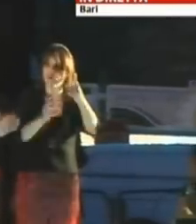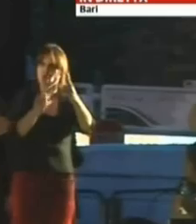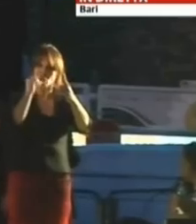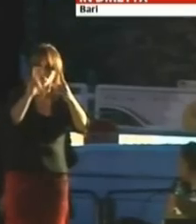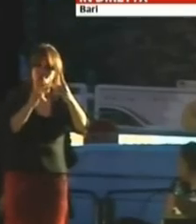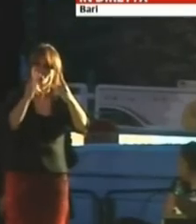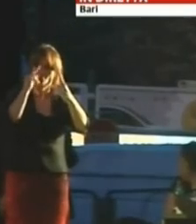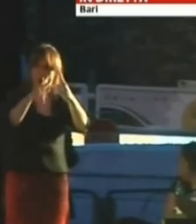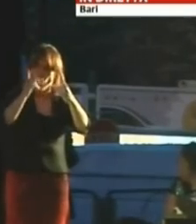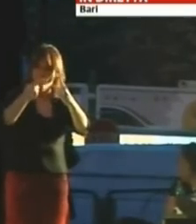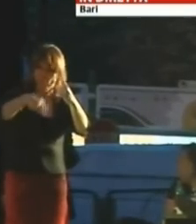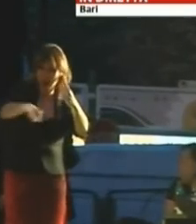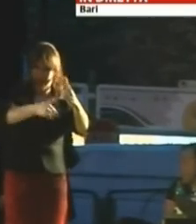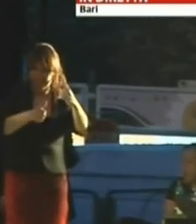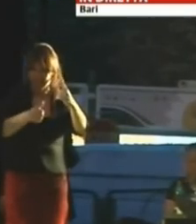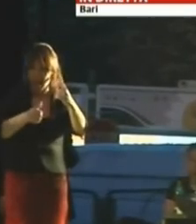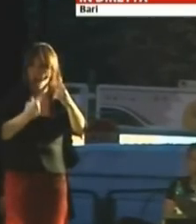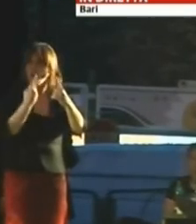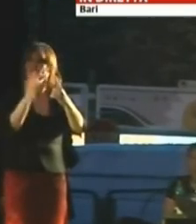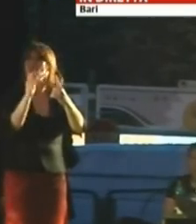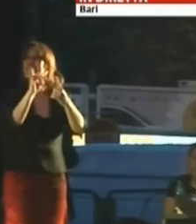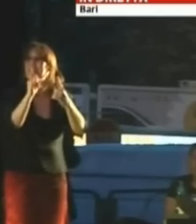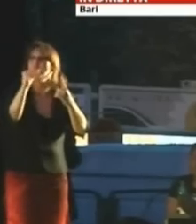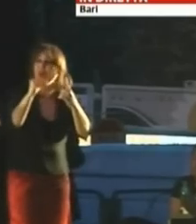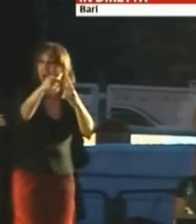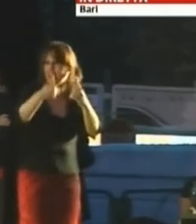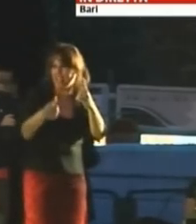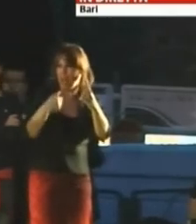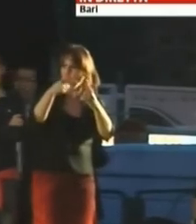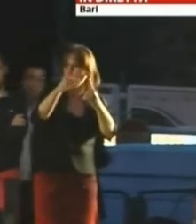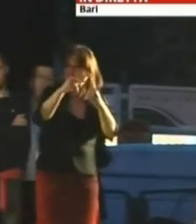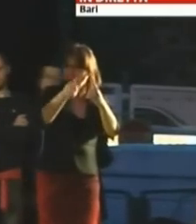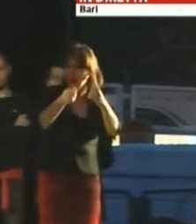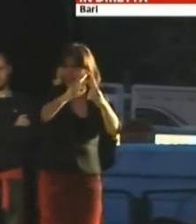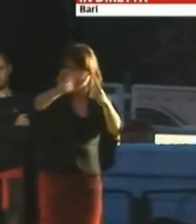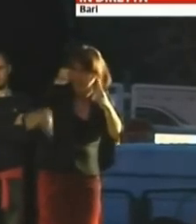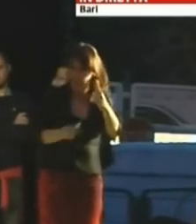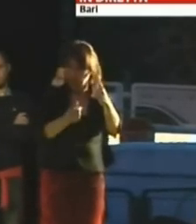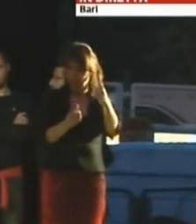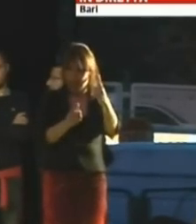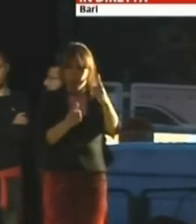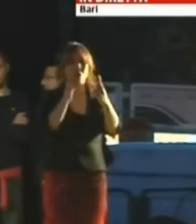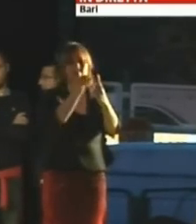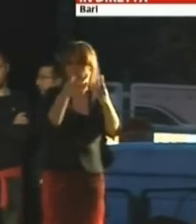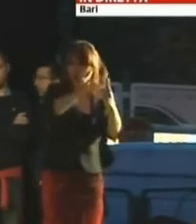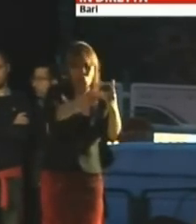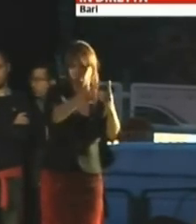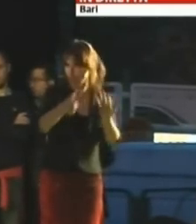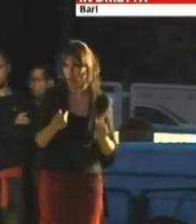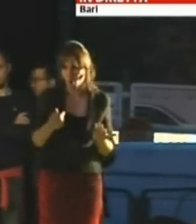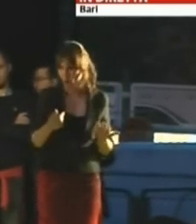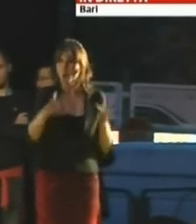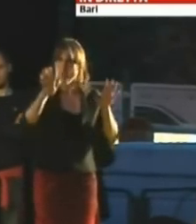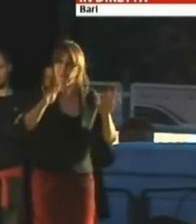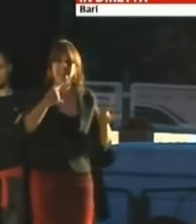delle multinazionali sono banche. Allora, non devi chiudere le banche, devi andare lì e dire